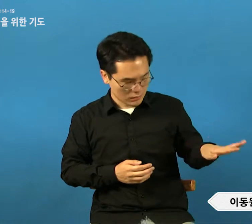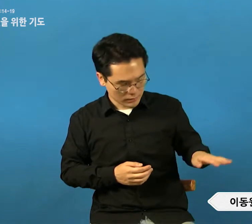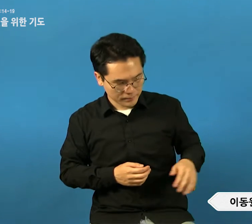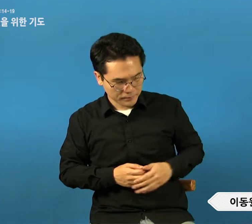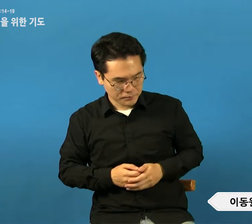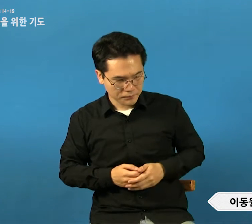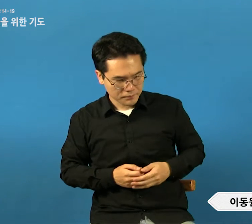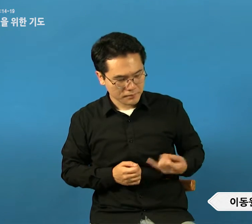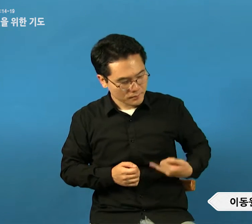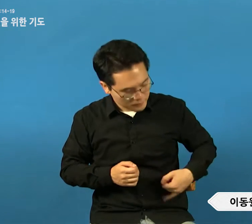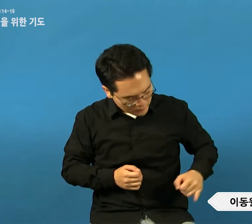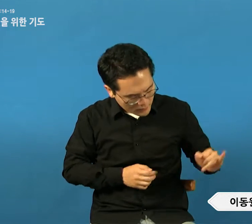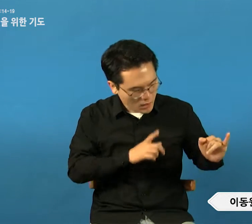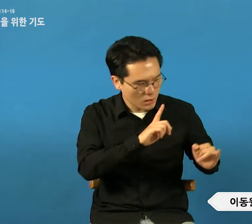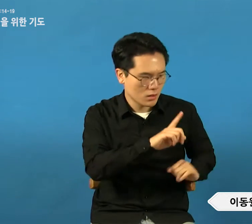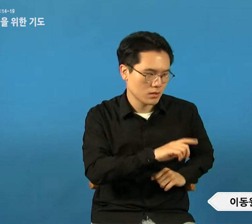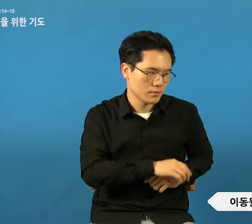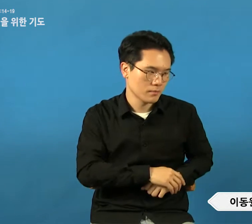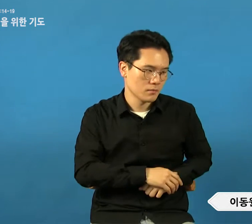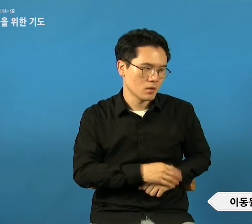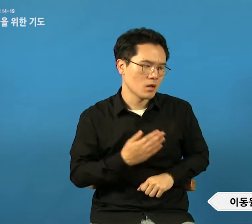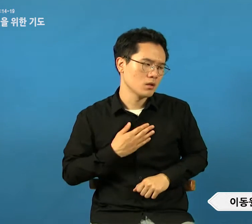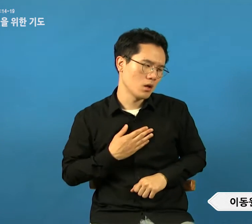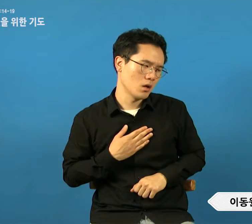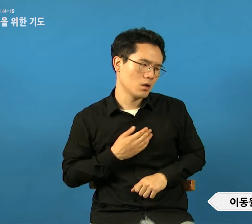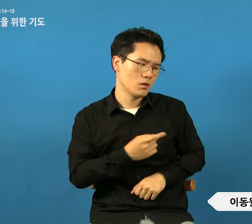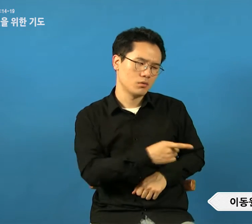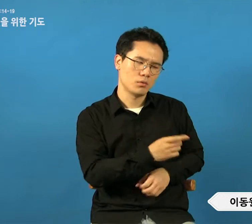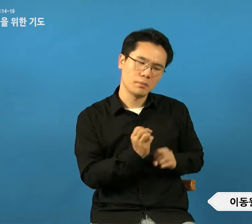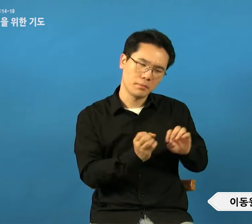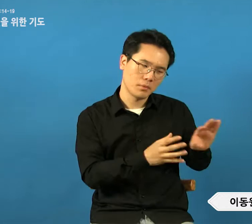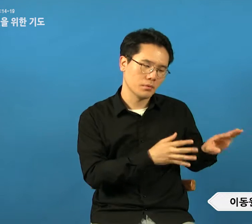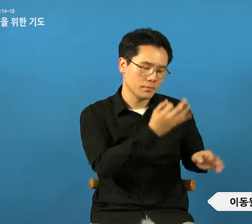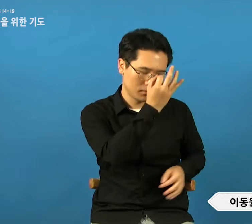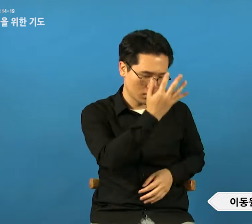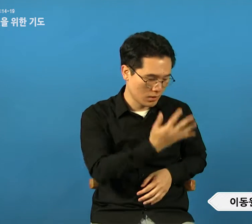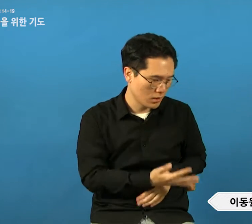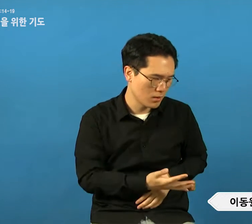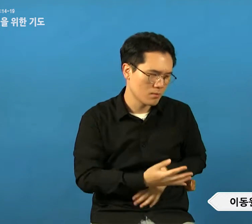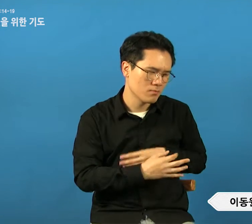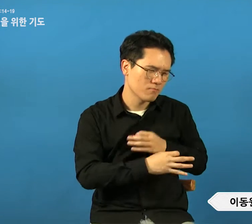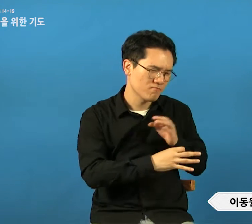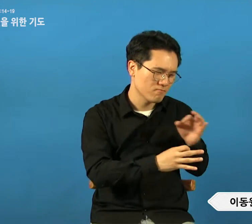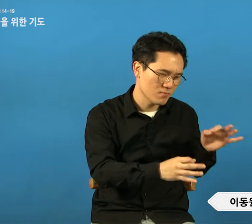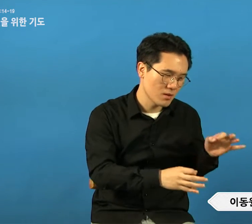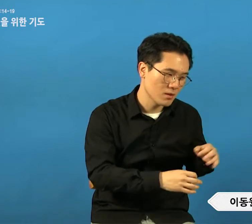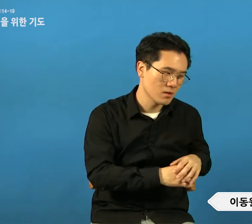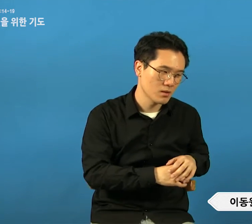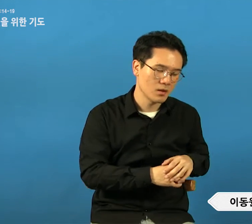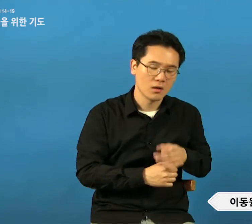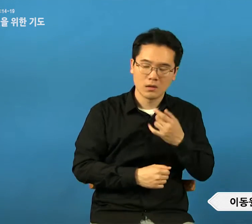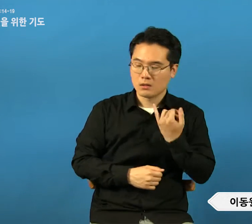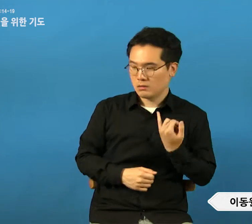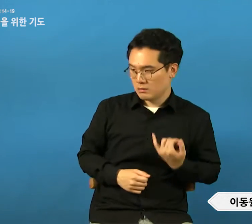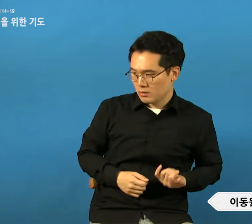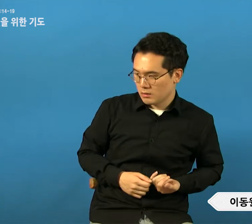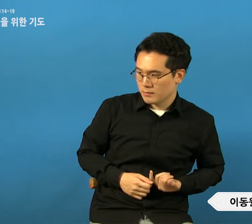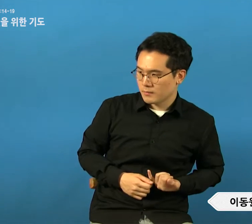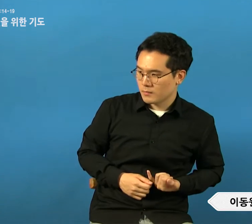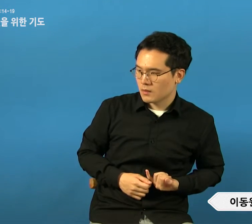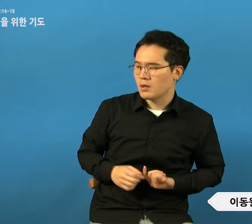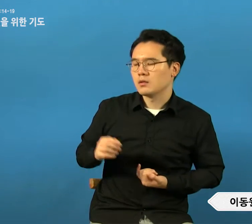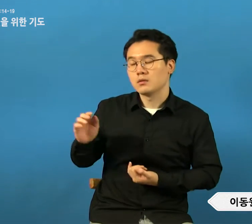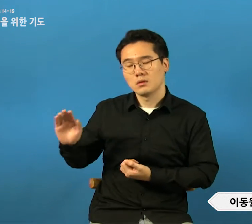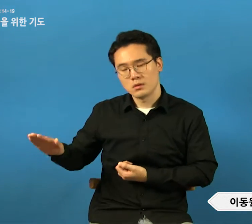내가 너를 버려서 미안하다고 외치는 아버지를 끌어안고 하나님의 사랑을 증거하면서